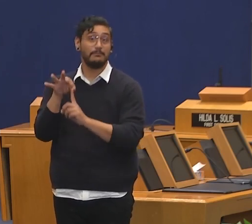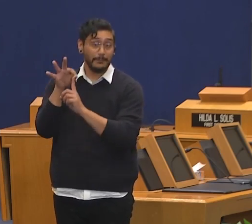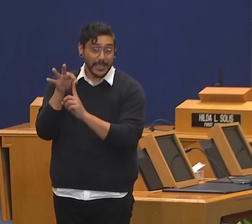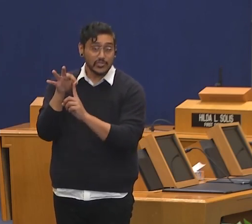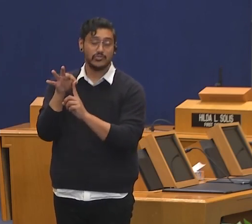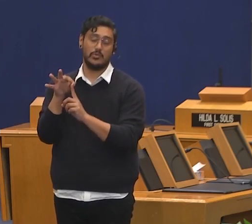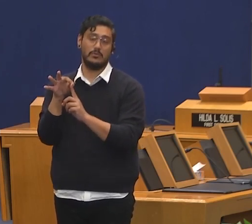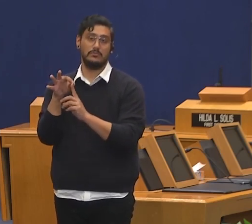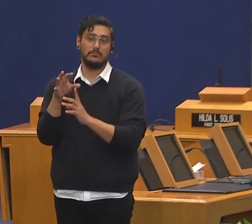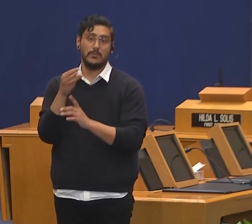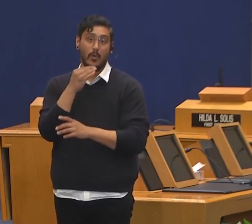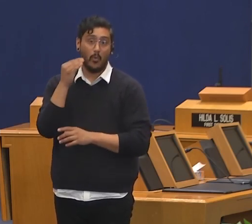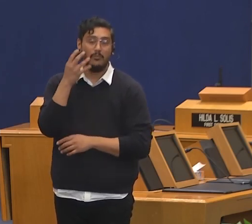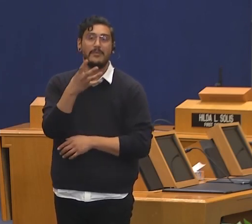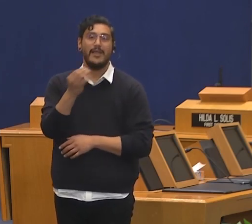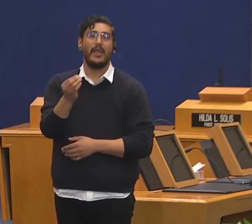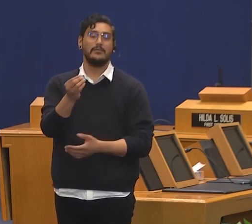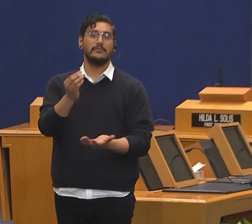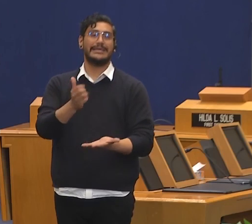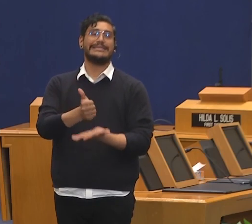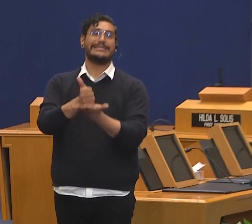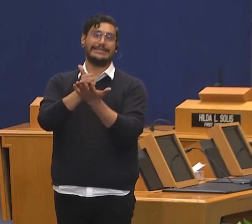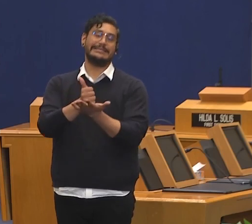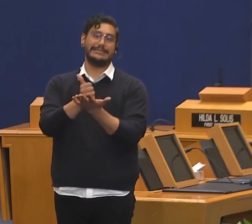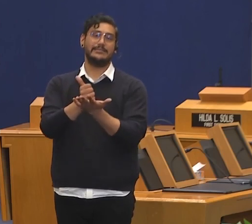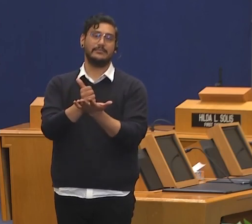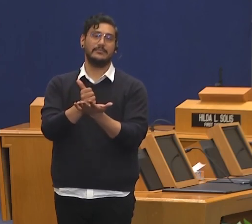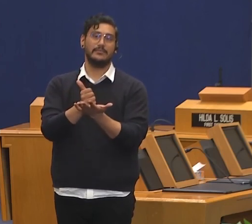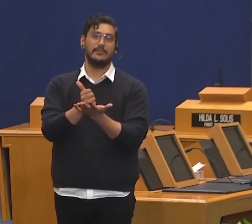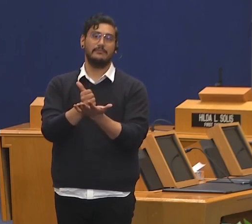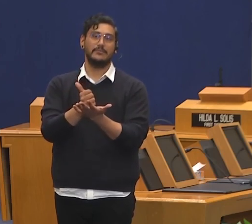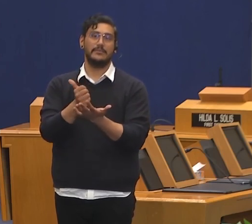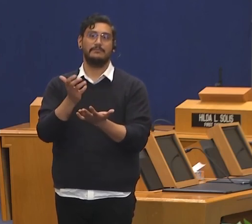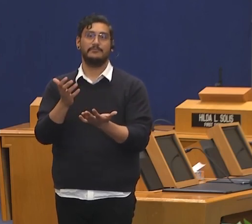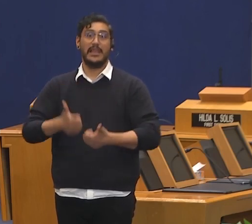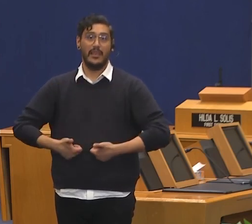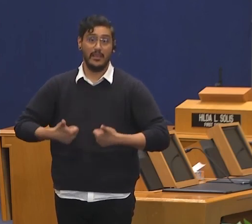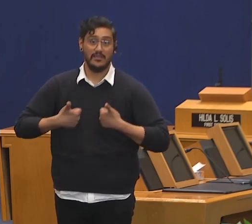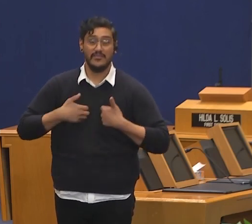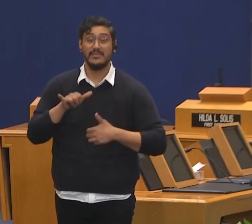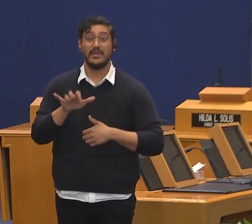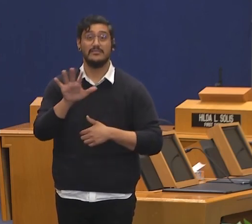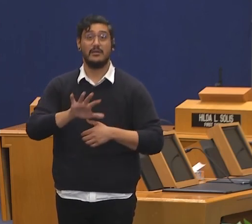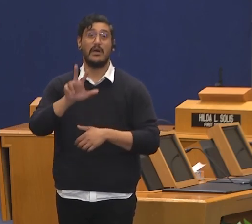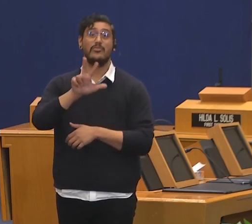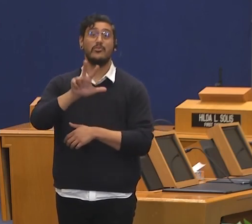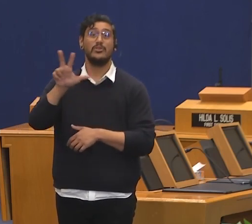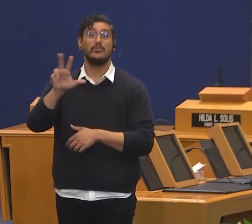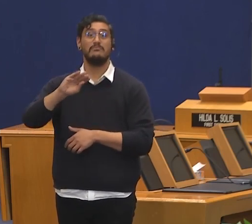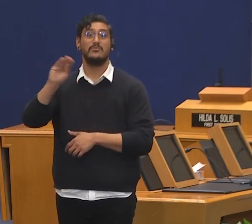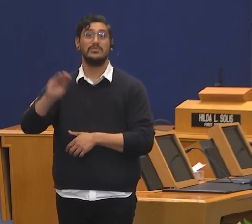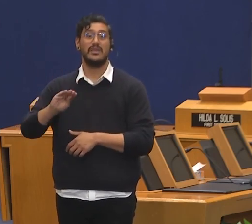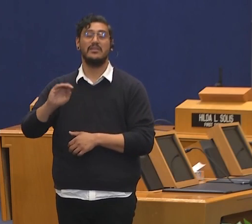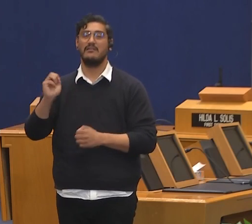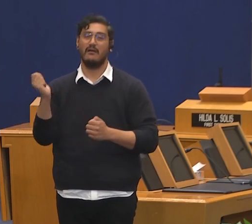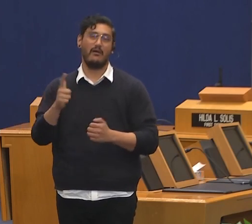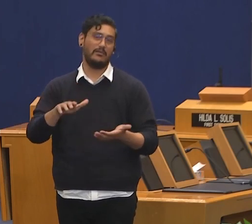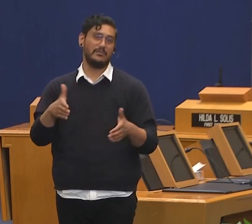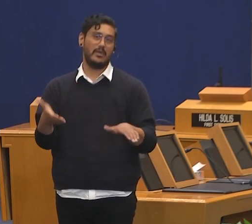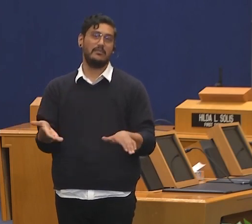asistida. Estos representan el 35% de todas las muertes. Hemos asignado